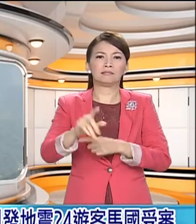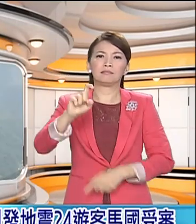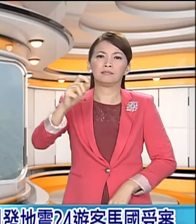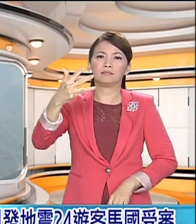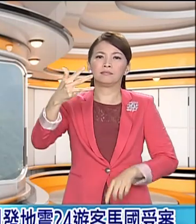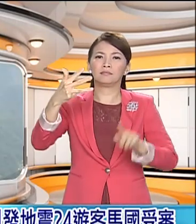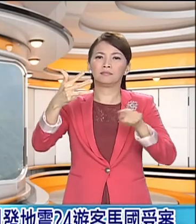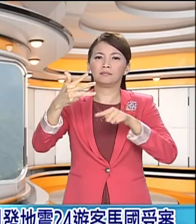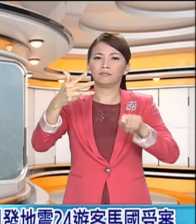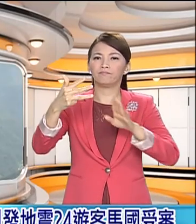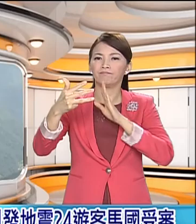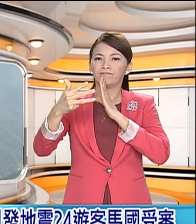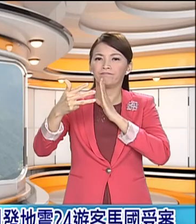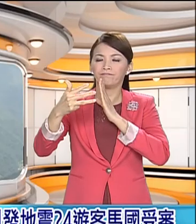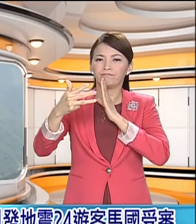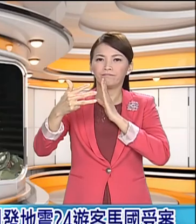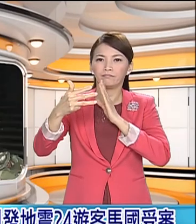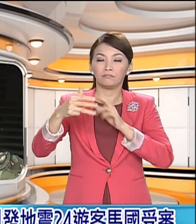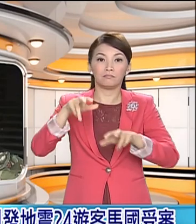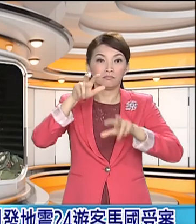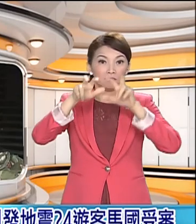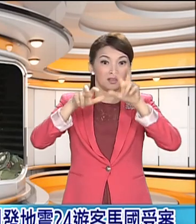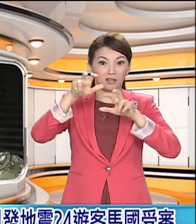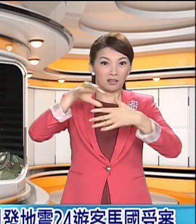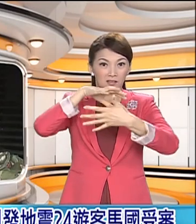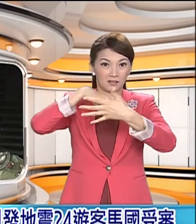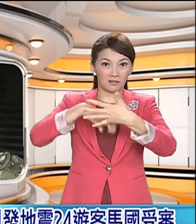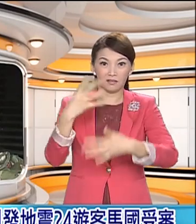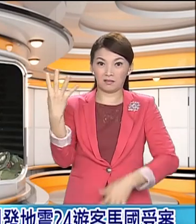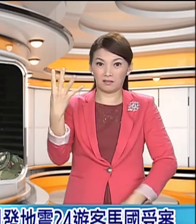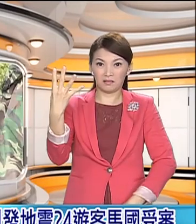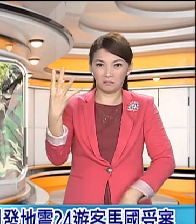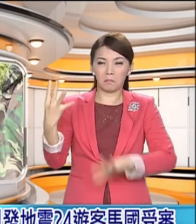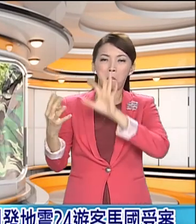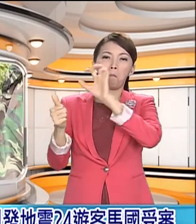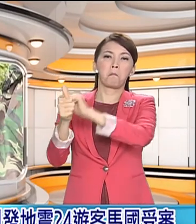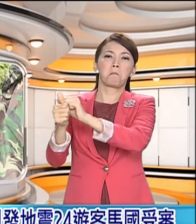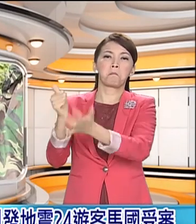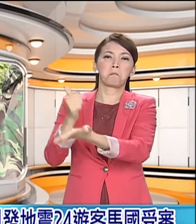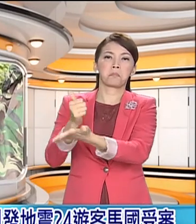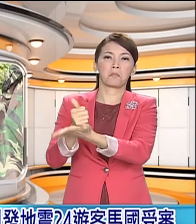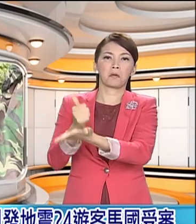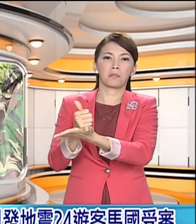应讯，他们可能会面临罚款以及3个月的有期徒刑。